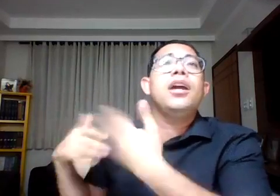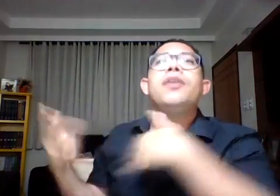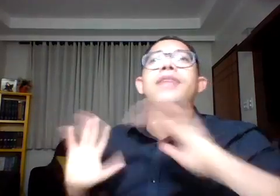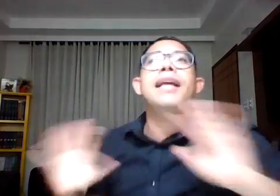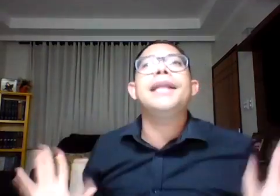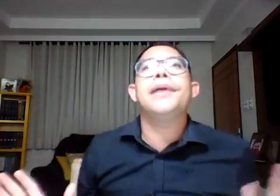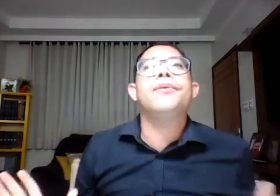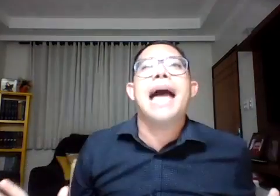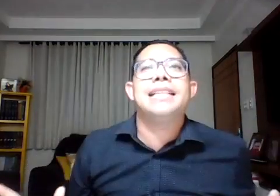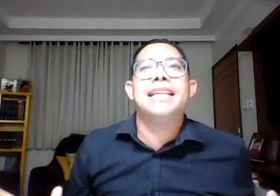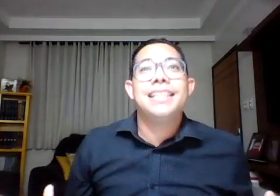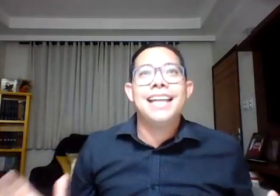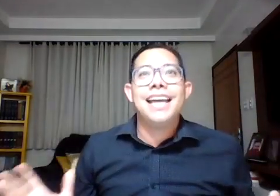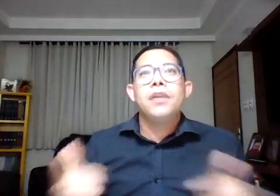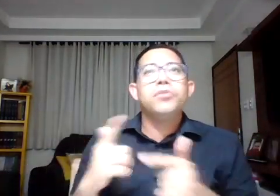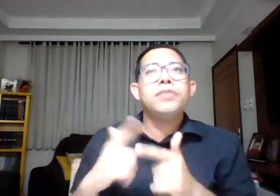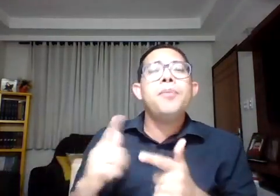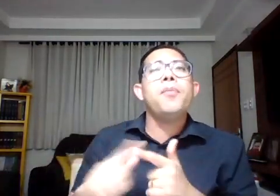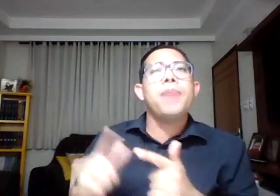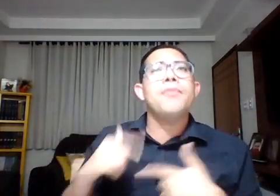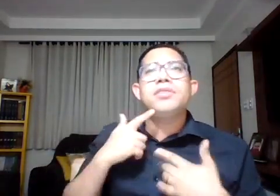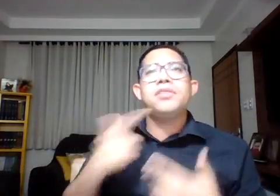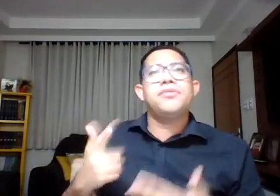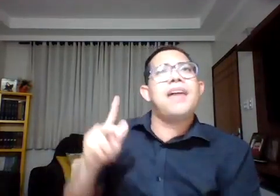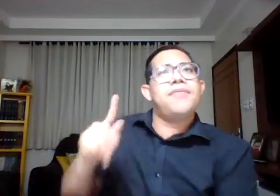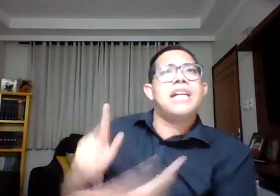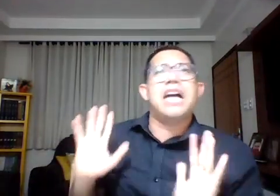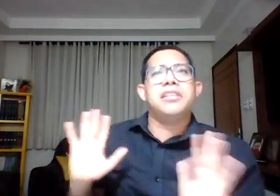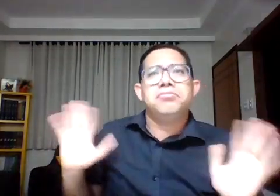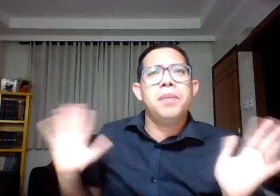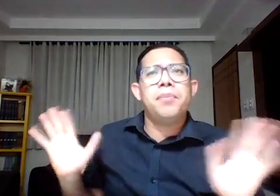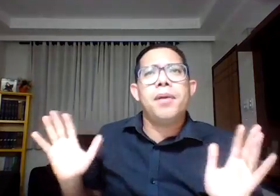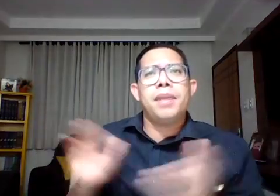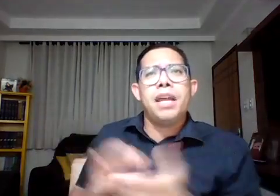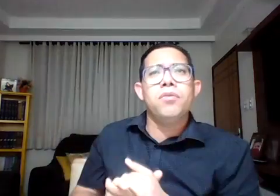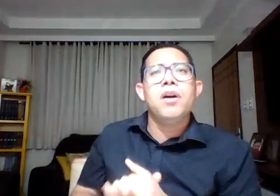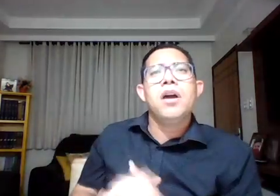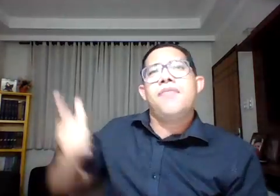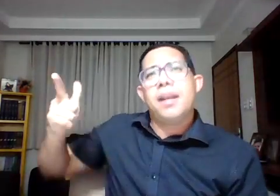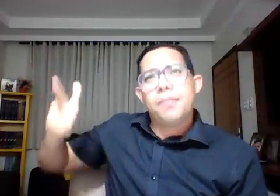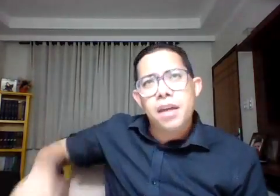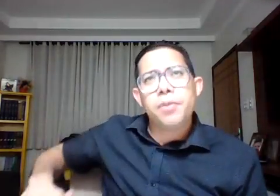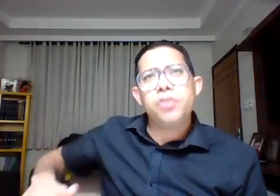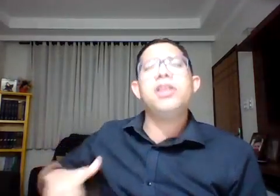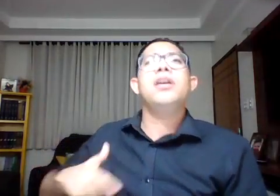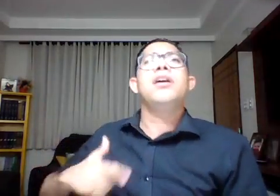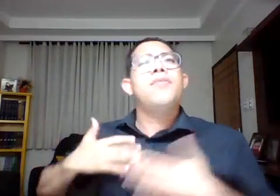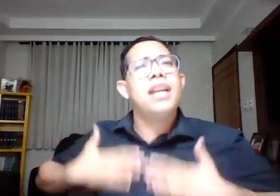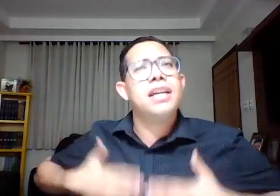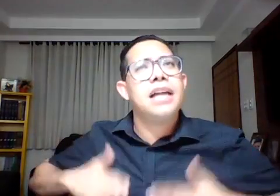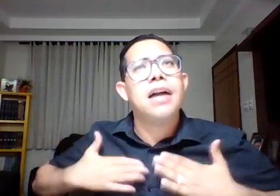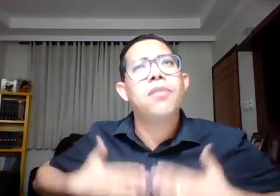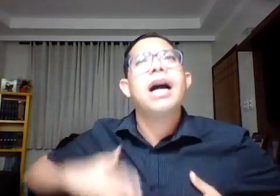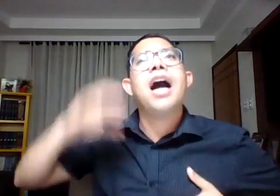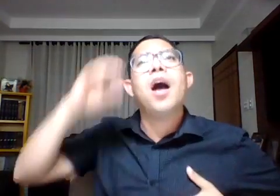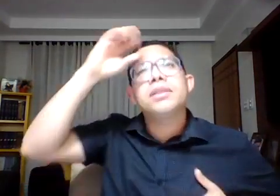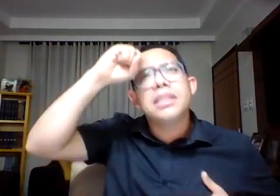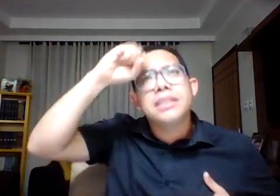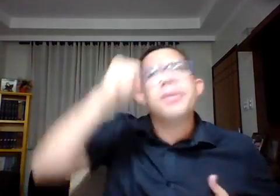não está entendendo nada, né? Não tem problema você falar a verdade. Não tem problema nenhum. Fala para repetir, fala que está com calma, que você está